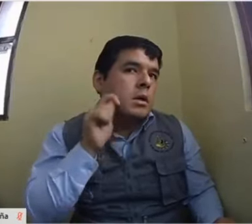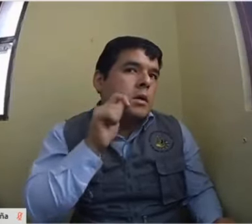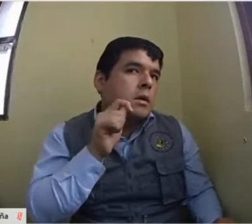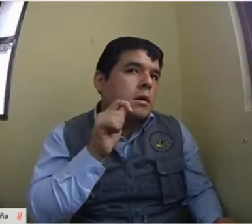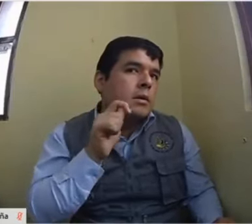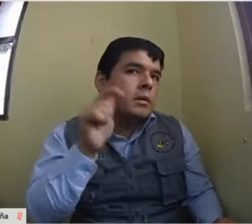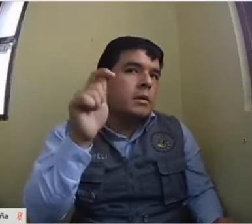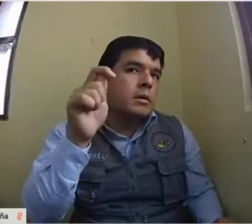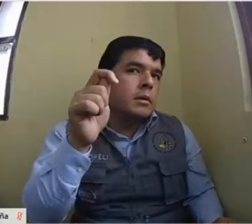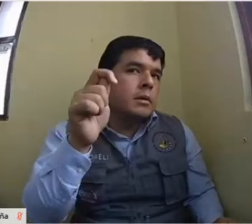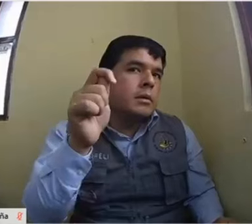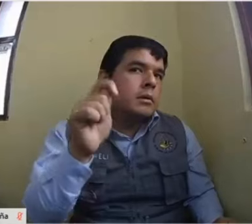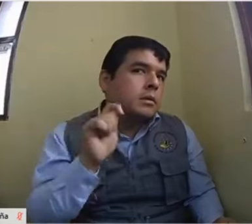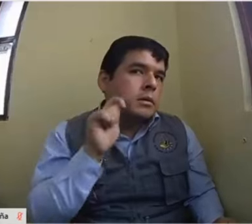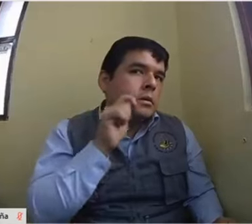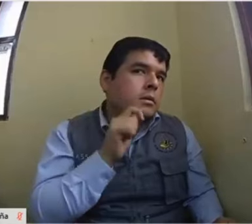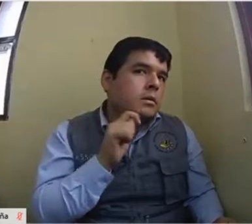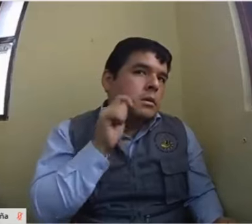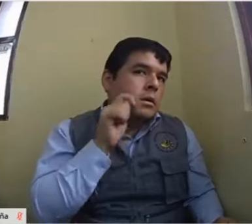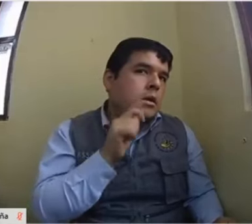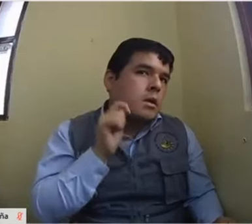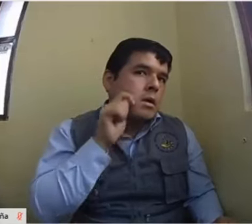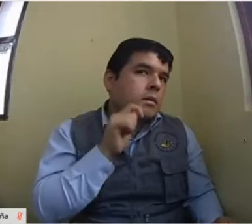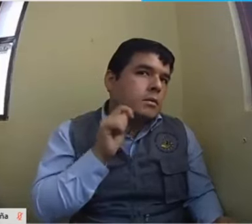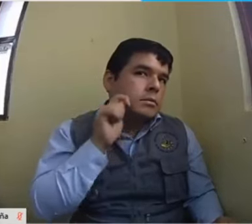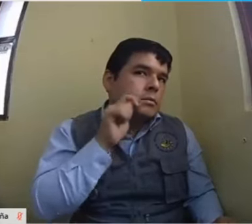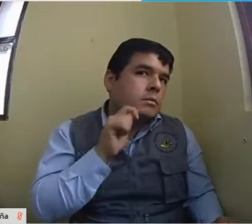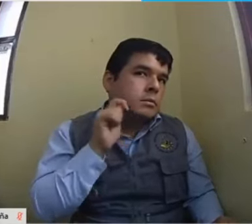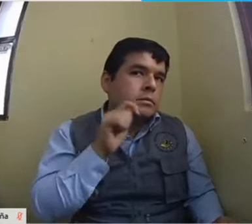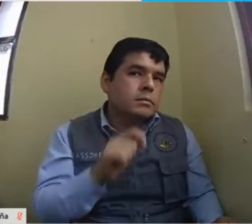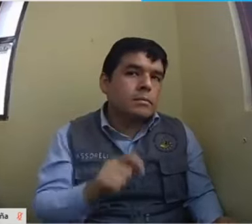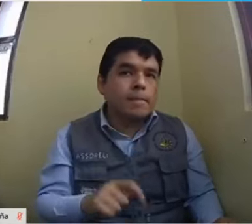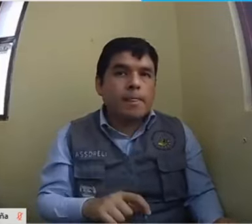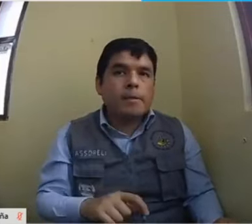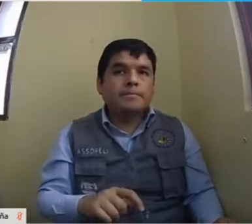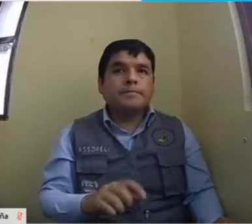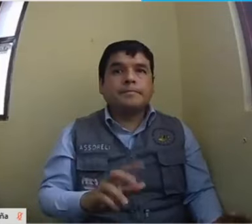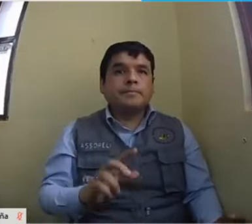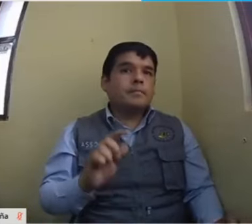tía. Para algunos términos de relaciones familiares, la clave es que